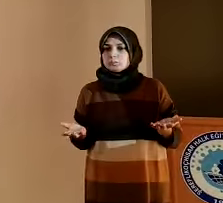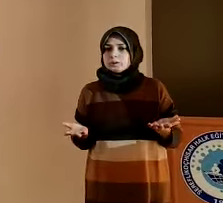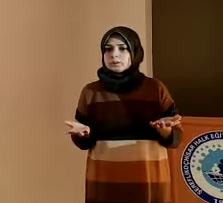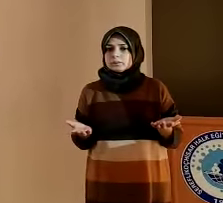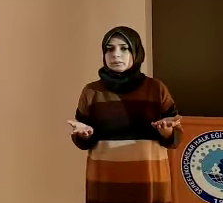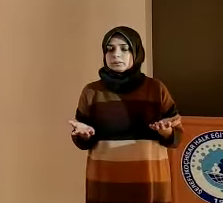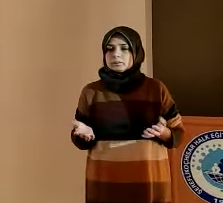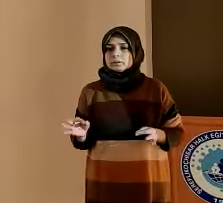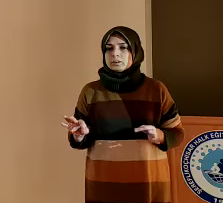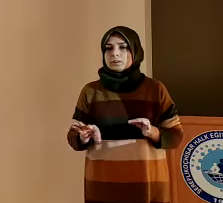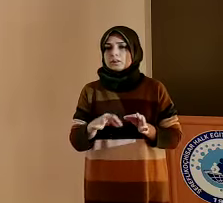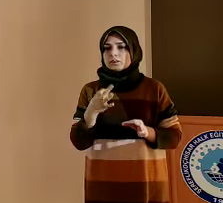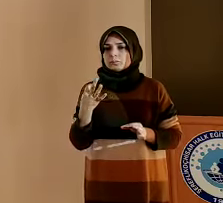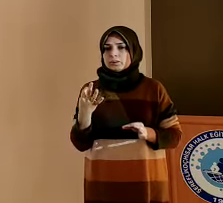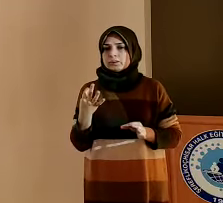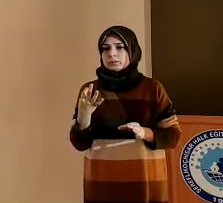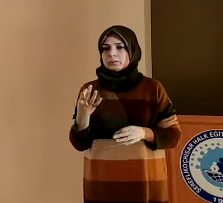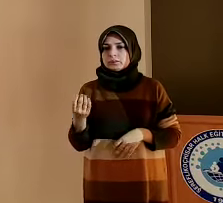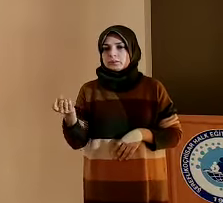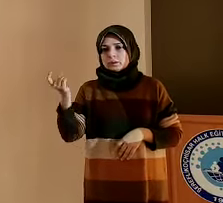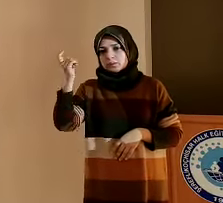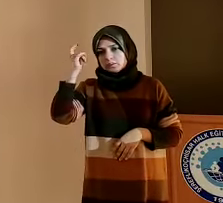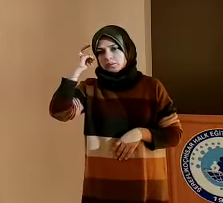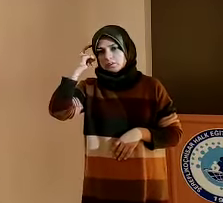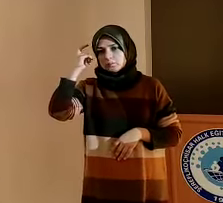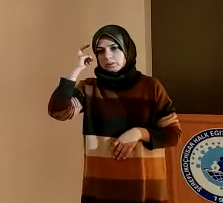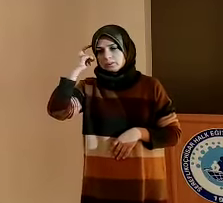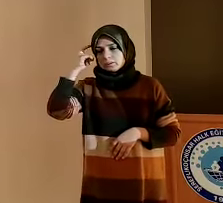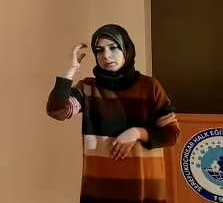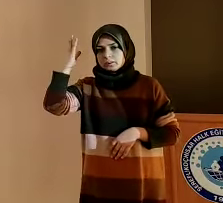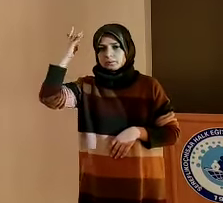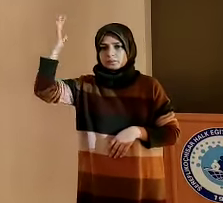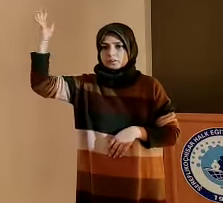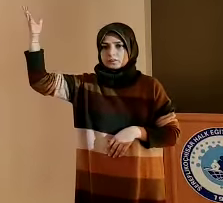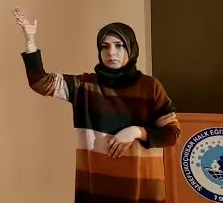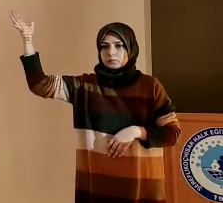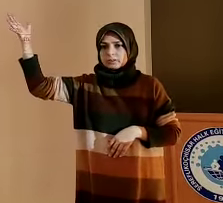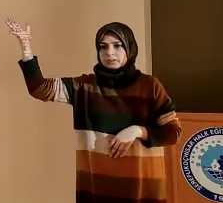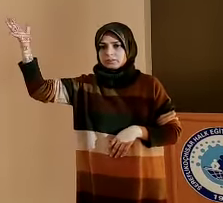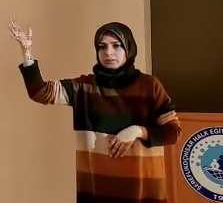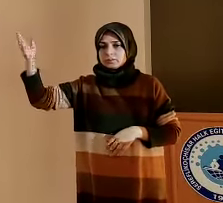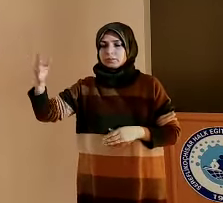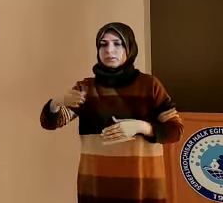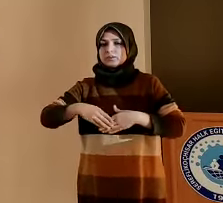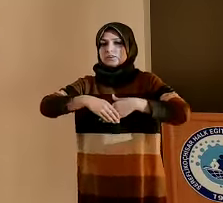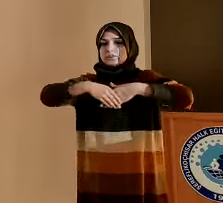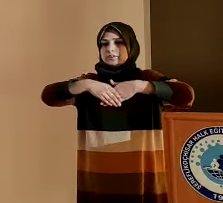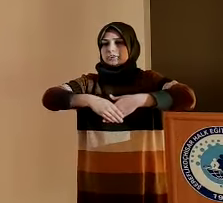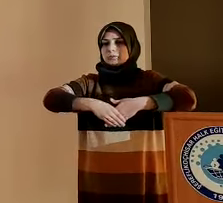şaşırmak, takmak, tanımak, tanımamak,